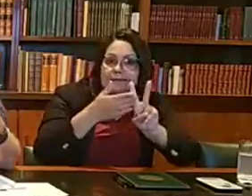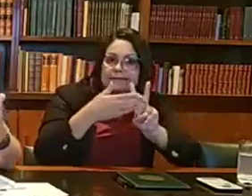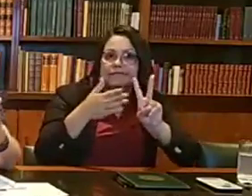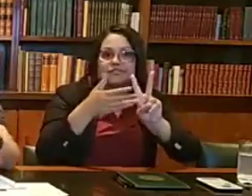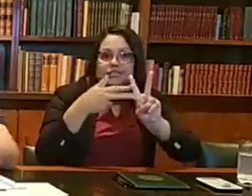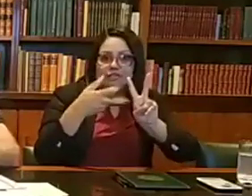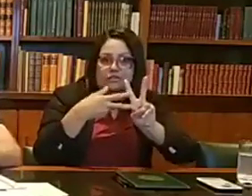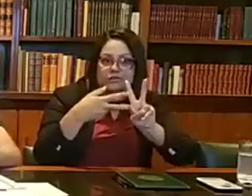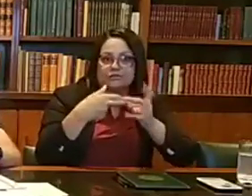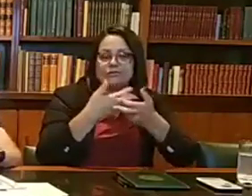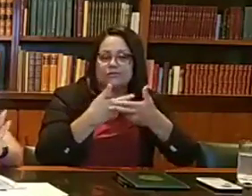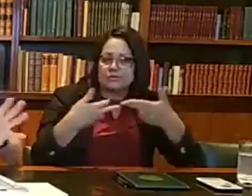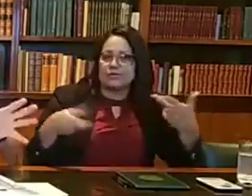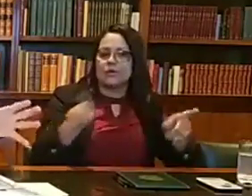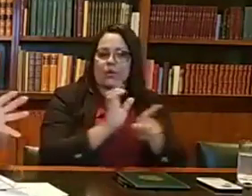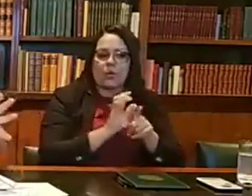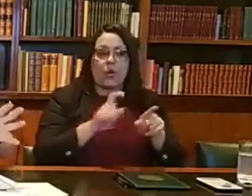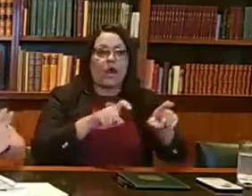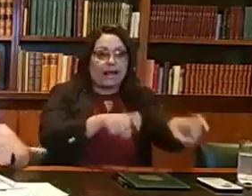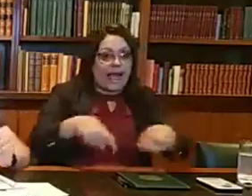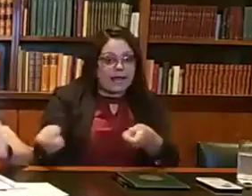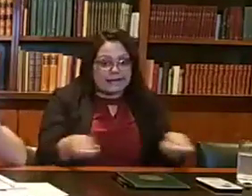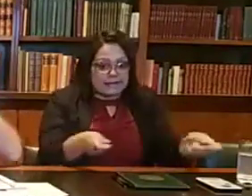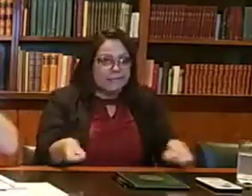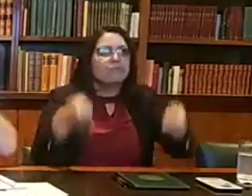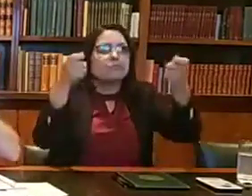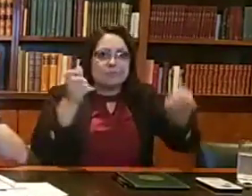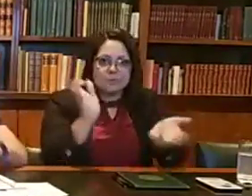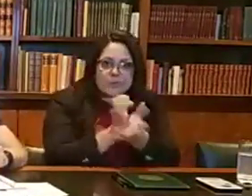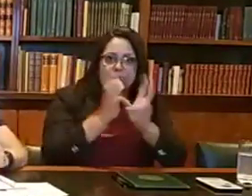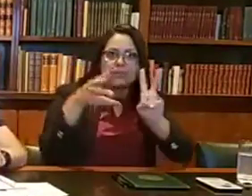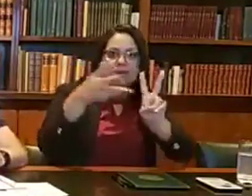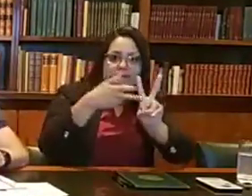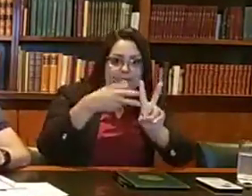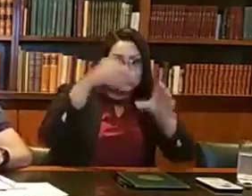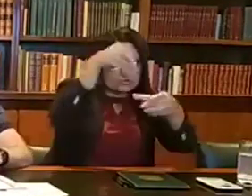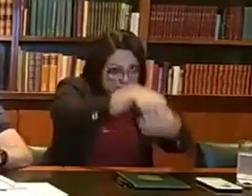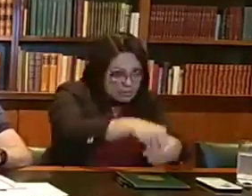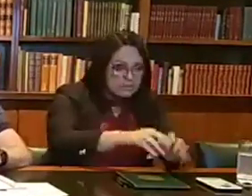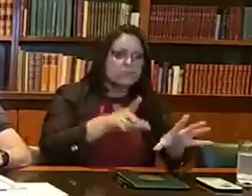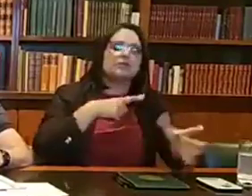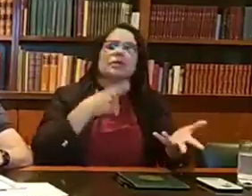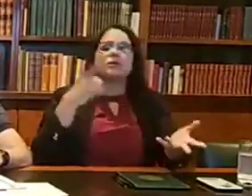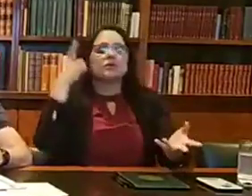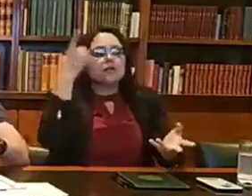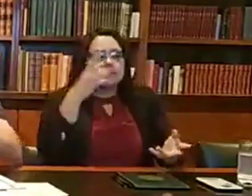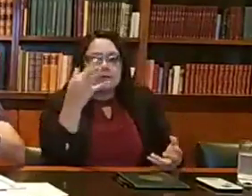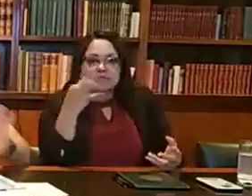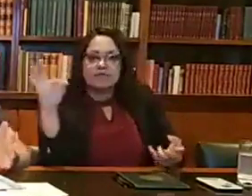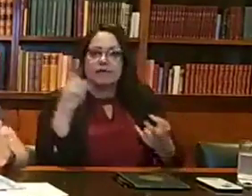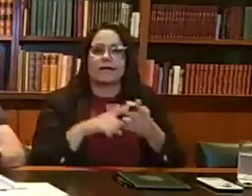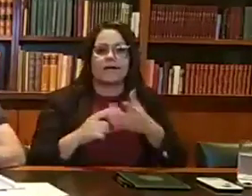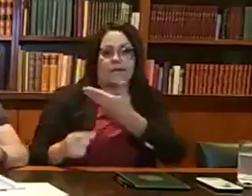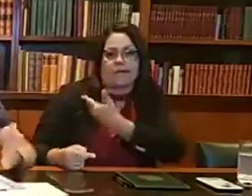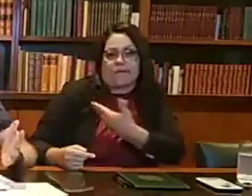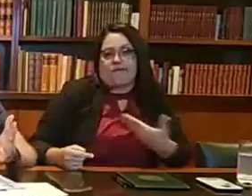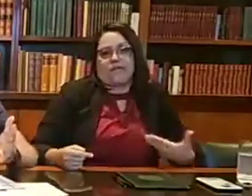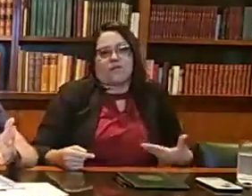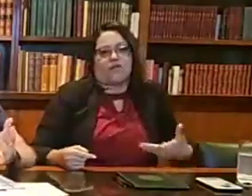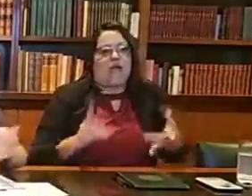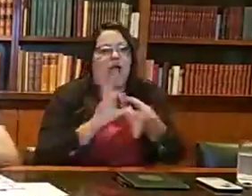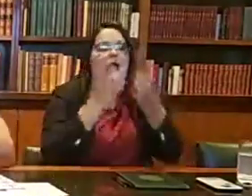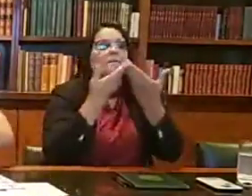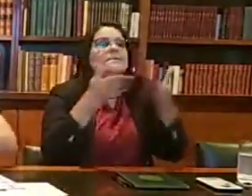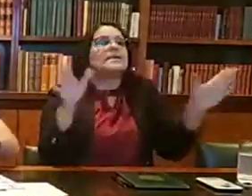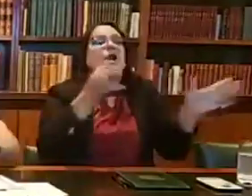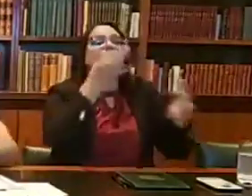garimpo em terras indígenas, entre outras coisas. Essa é a intenção de nós tratarmos com esse pessoal lá. Os deputados federais, senadores, governadores estão convidados, mas a gente não vai abrir a